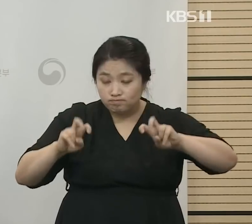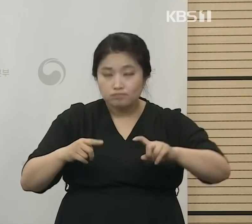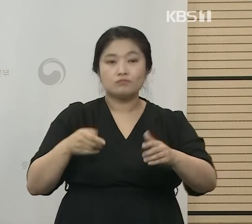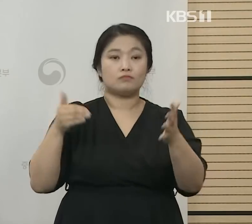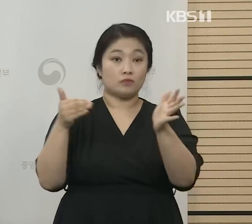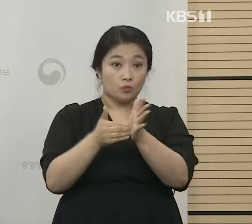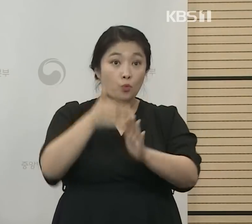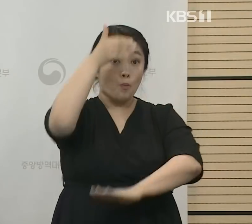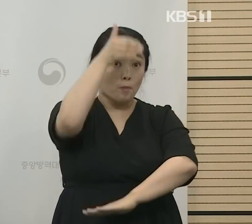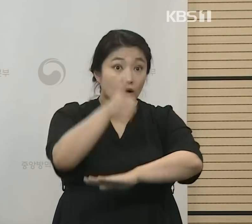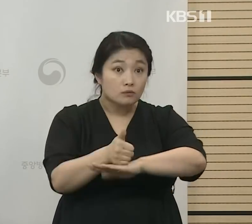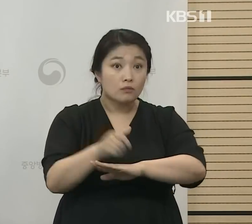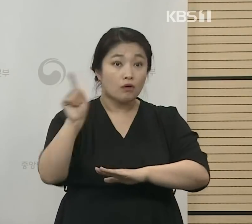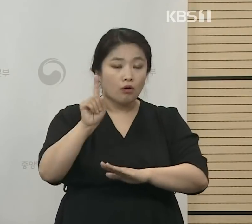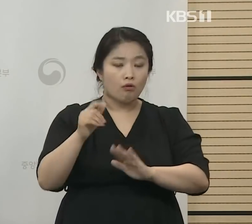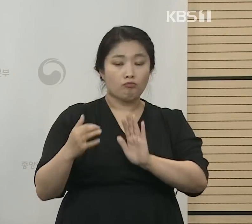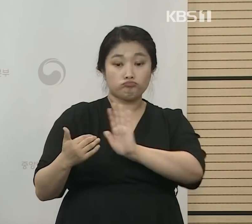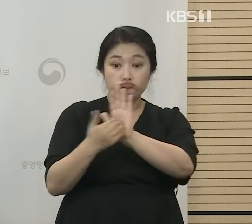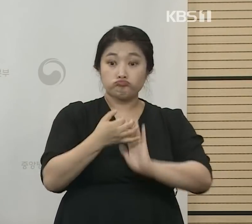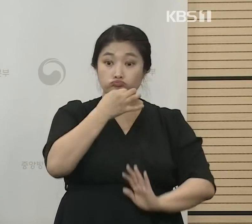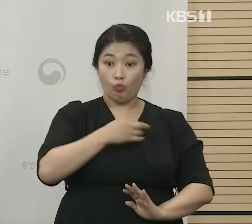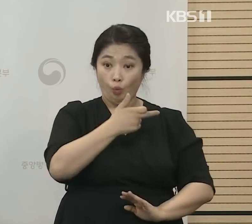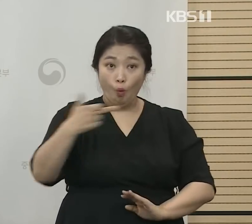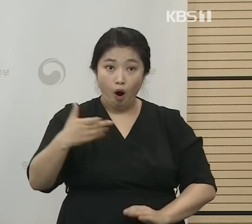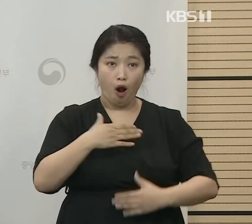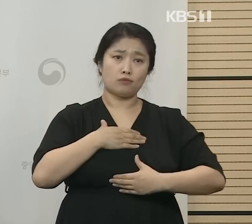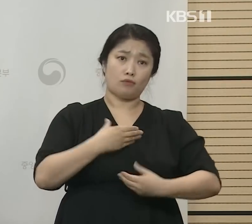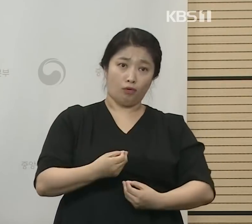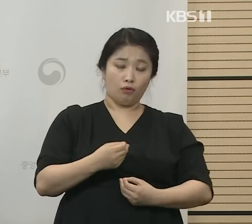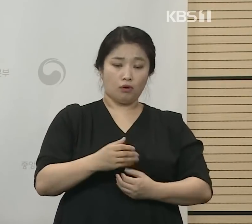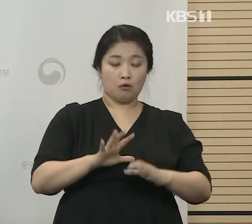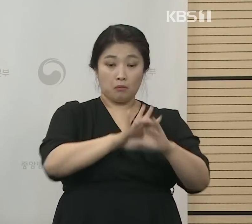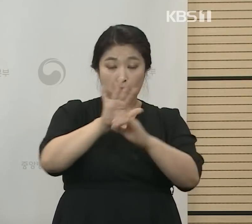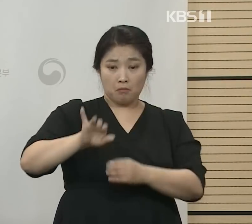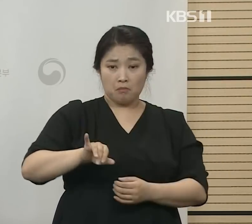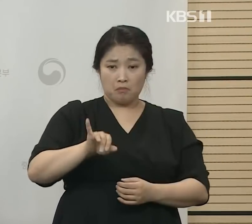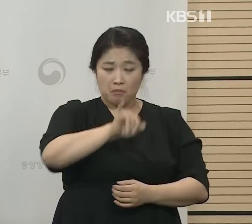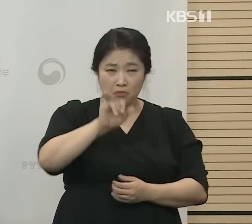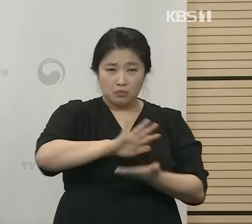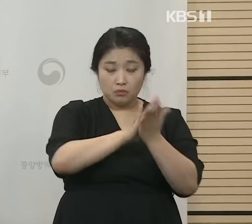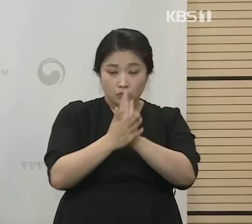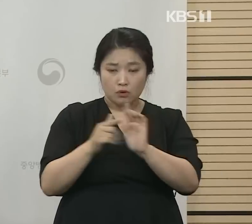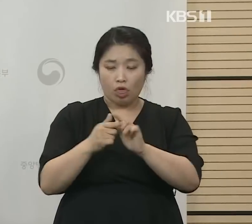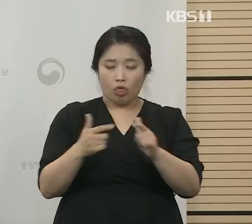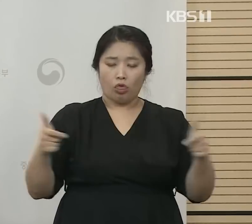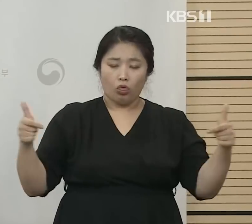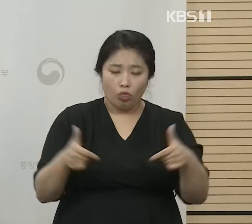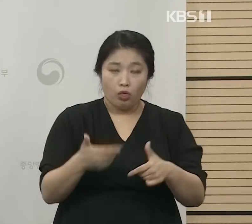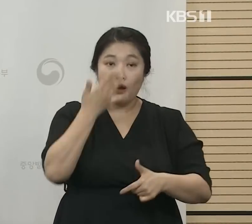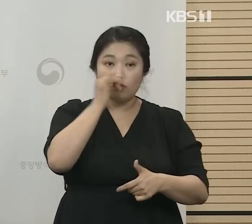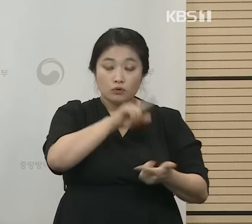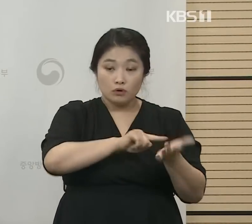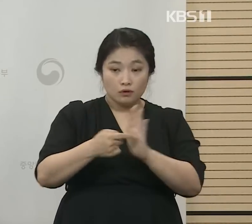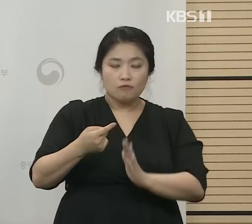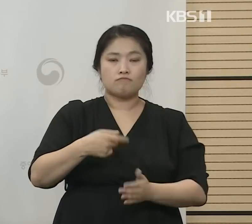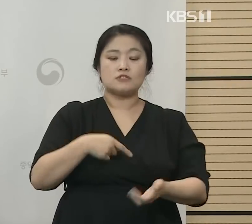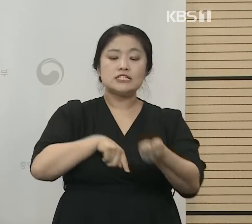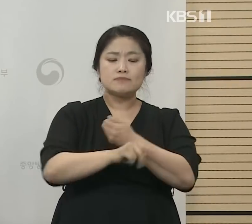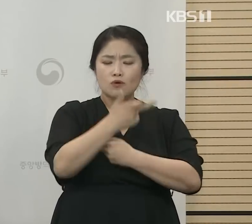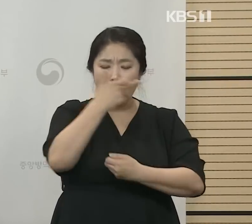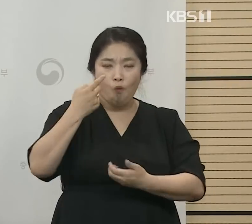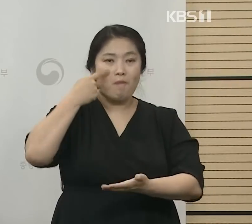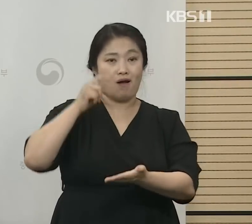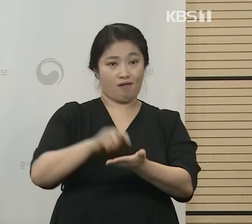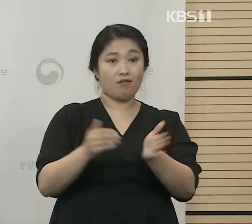해왔으며 그 결과 면역 효과가 높고 안전하며 변이주에 대한 중환능 등 유의미한 결과들이 발표되고